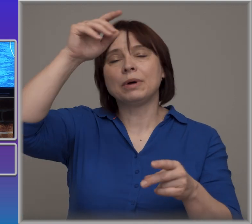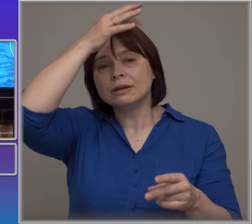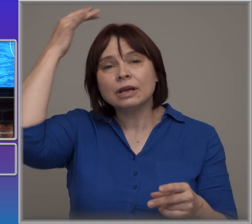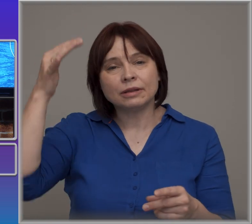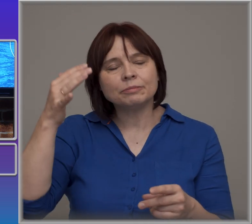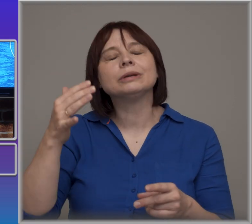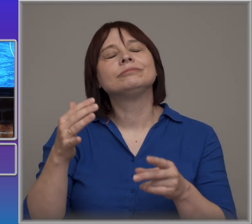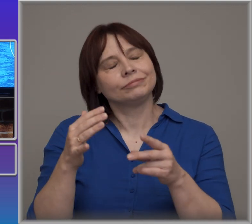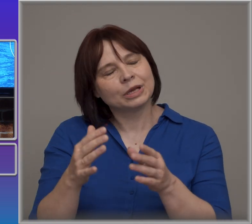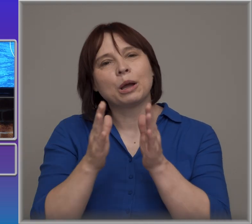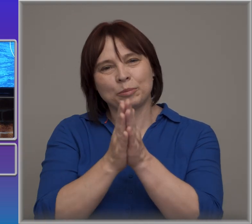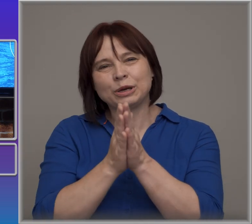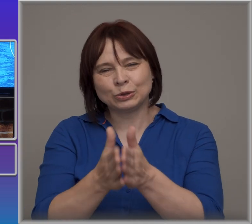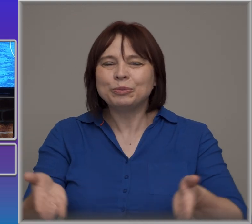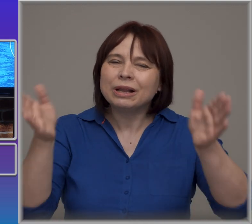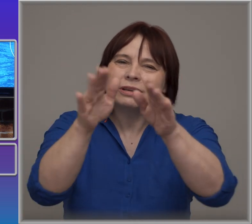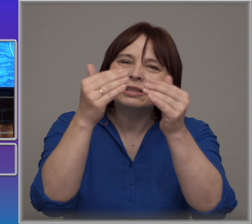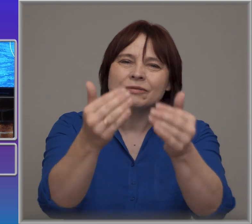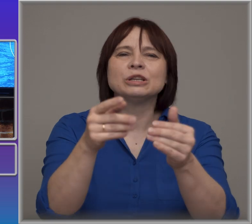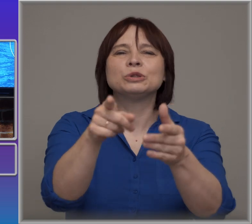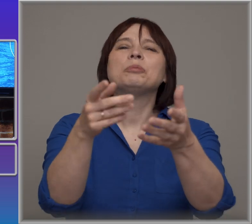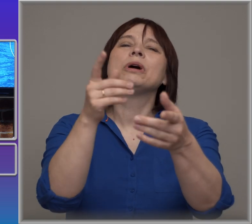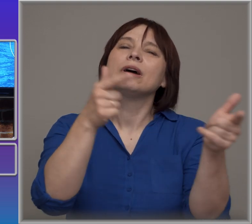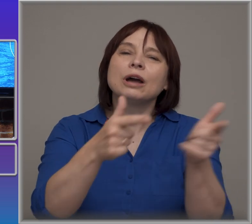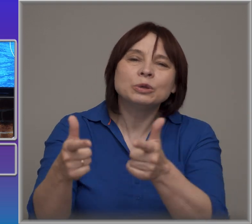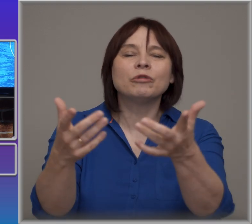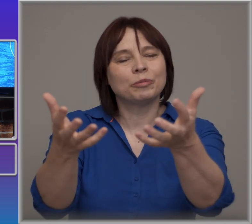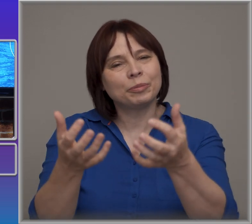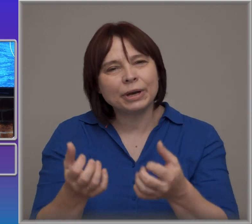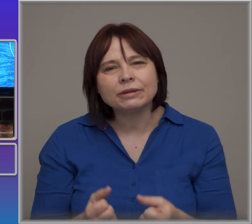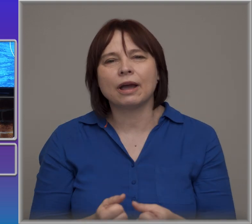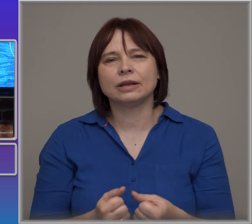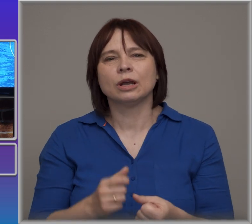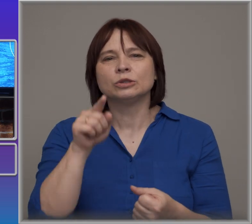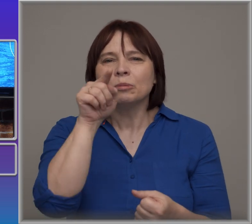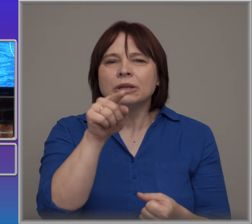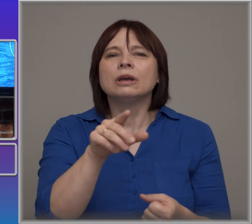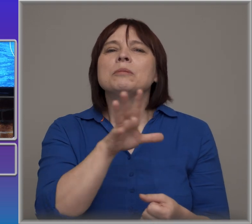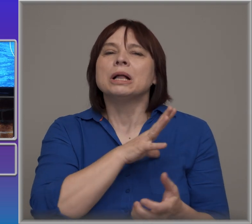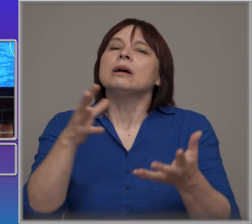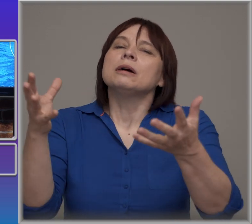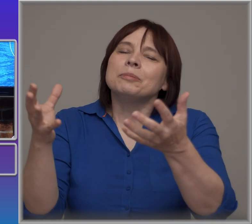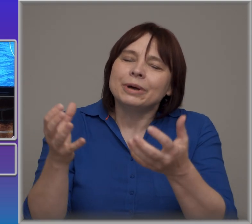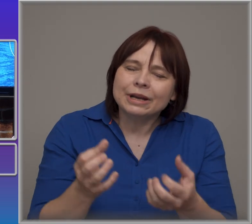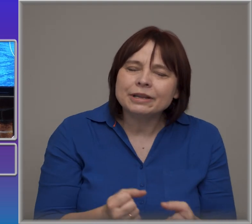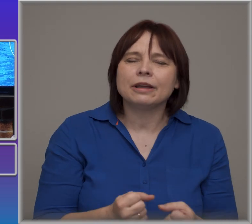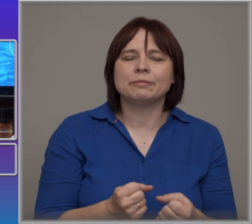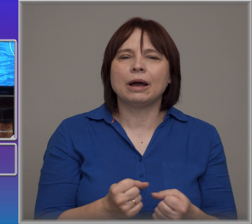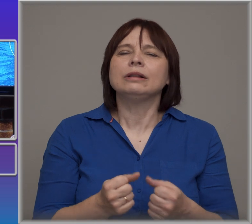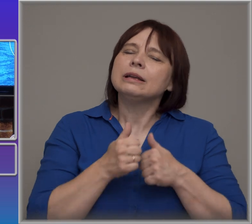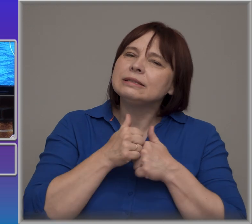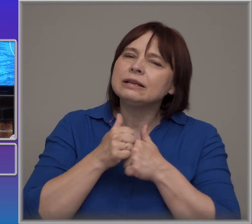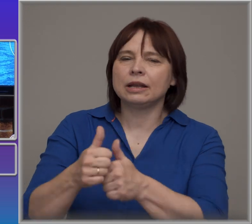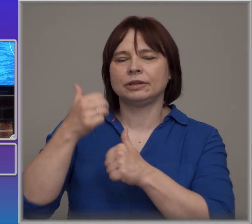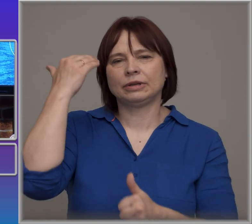сестры, Господь. Помоги, чтобы он был готов ее принять, Господь. Готов ее принять от Тебя, Господь, и последовать,